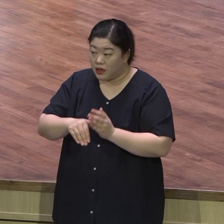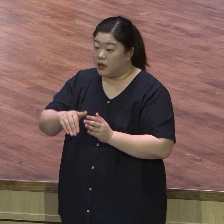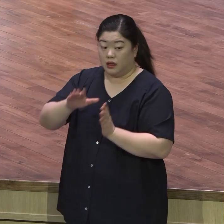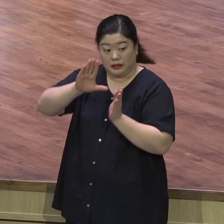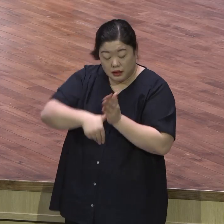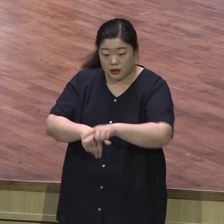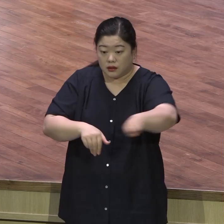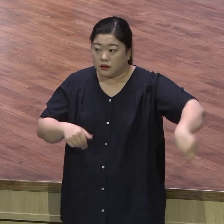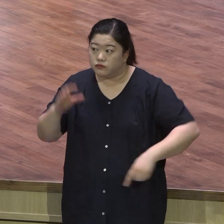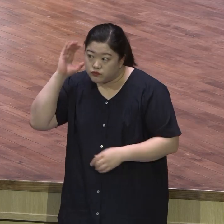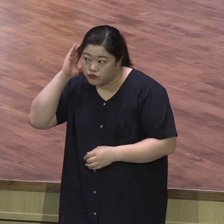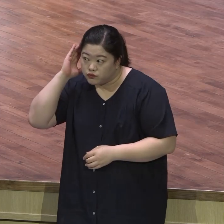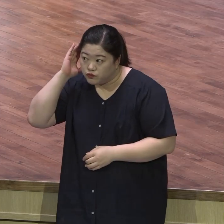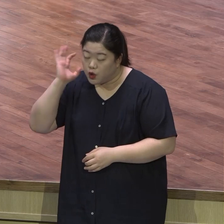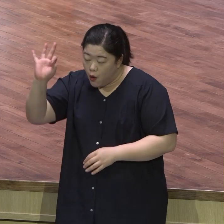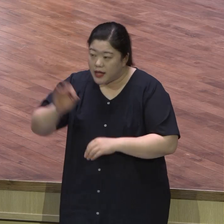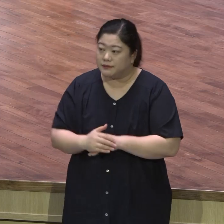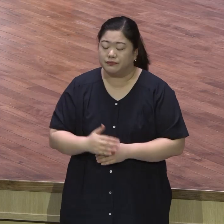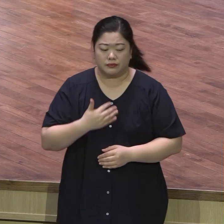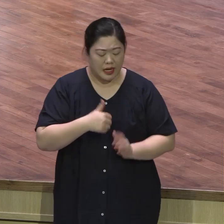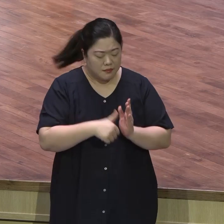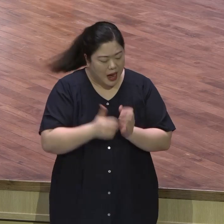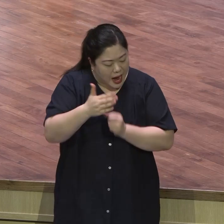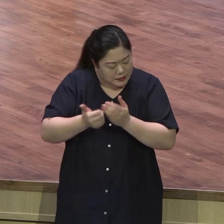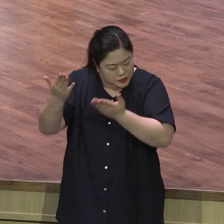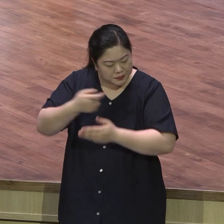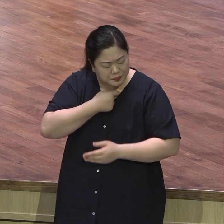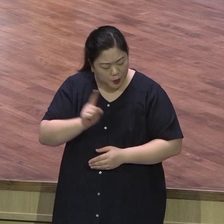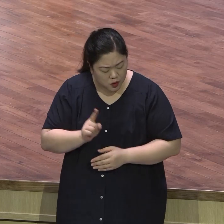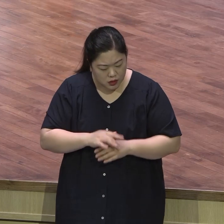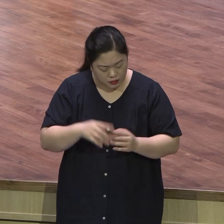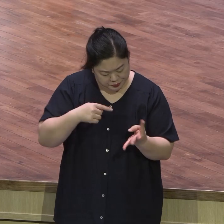모두 다 그대로 실행을 했지.